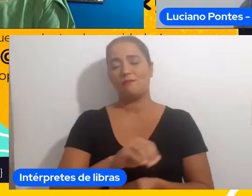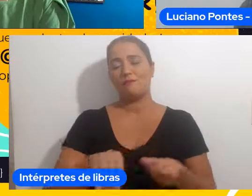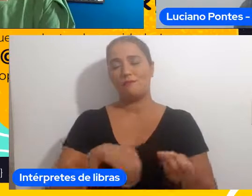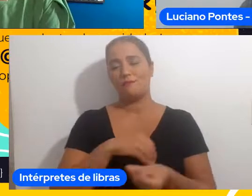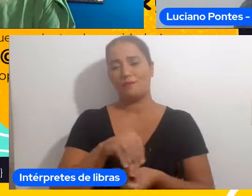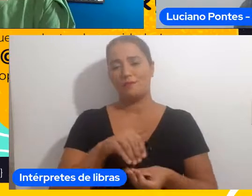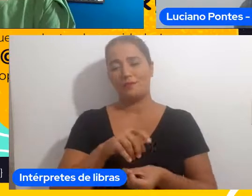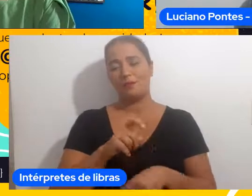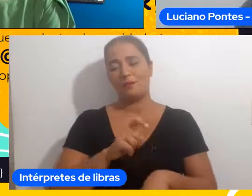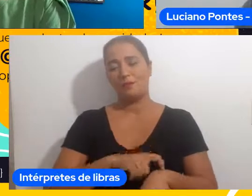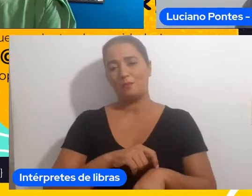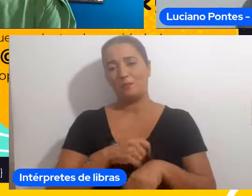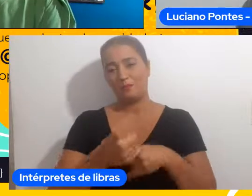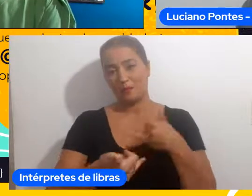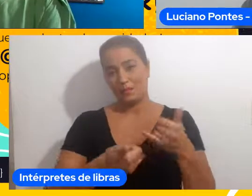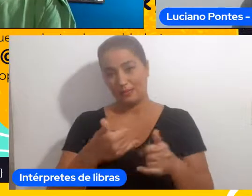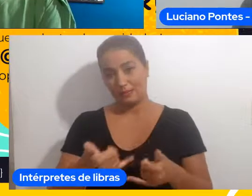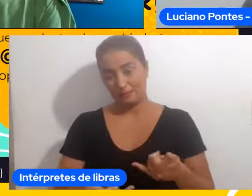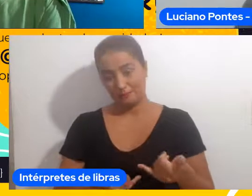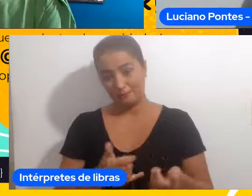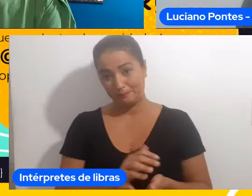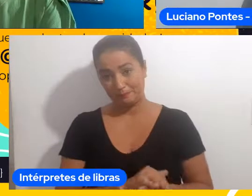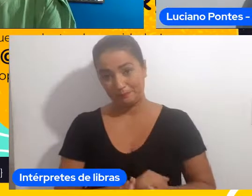também do brincar.